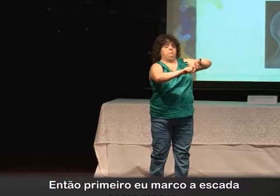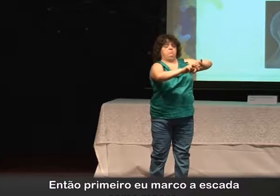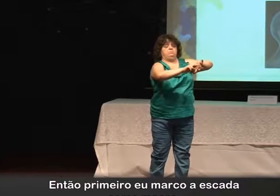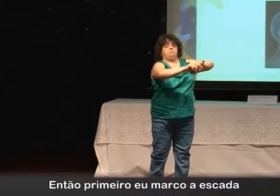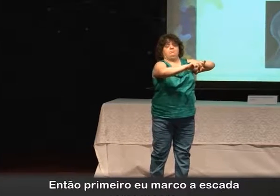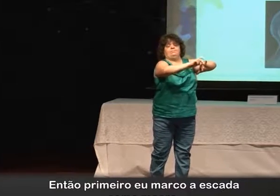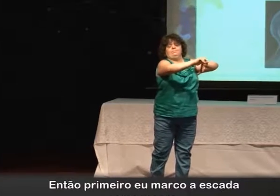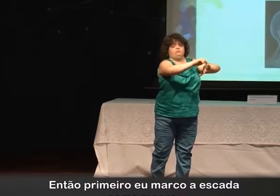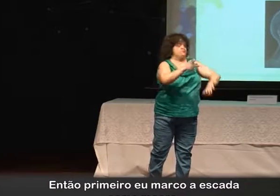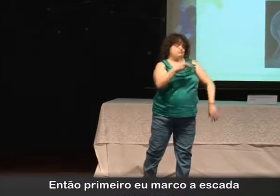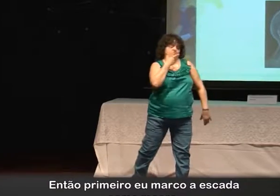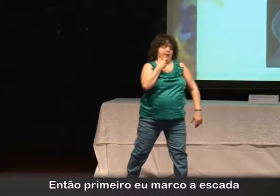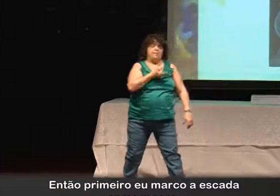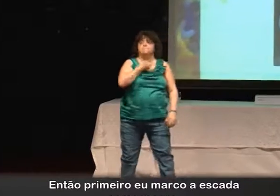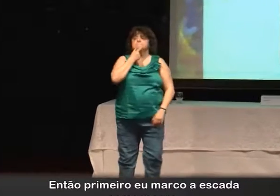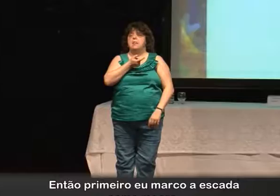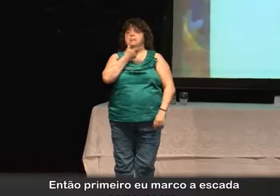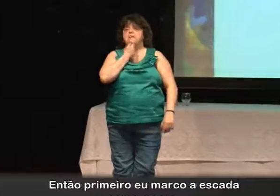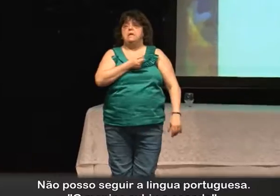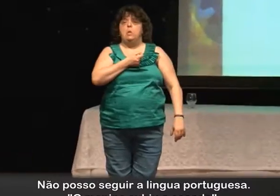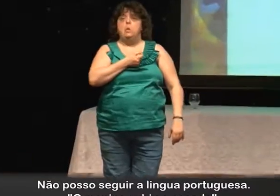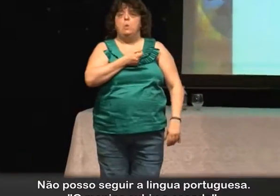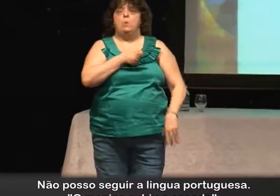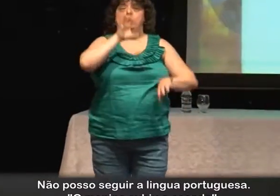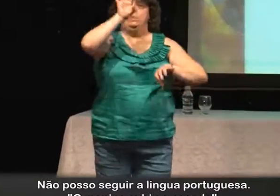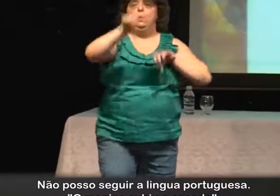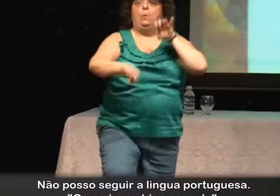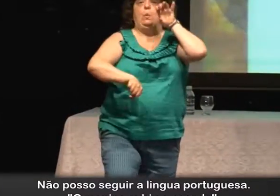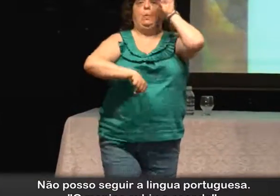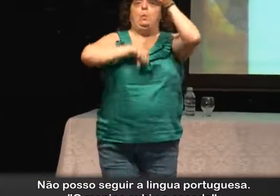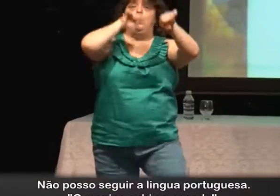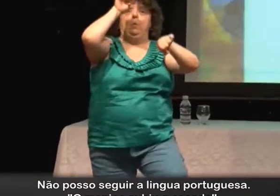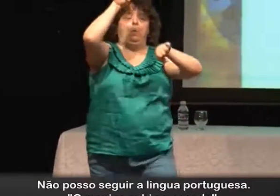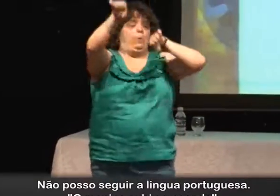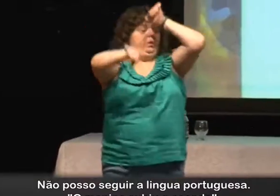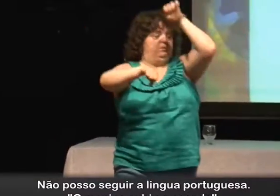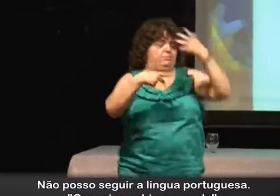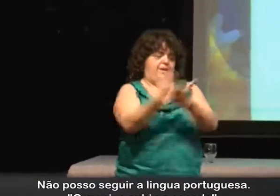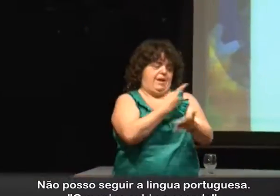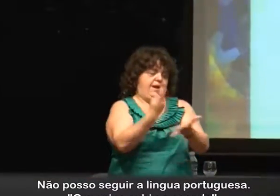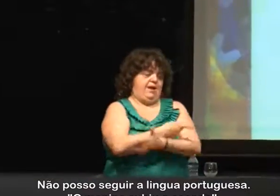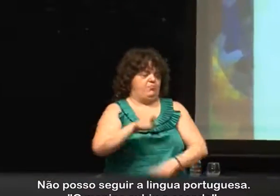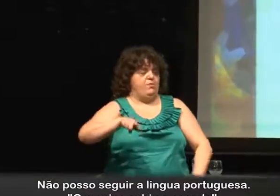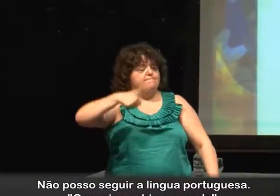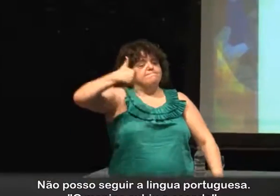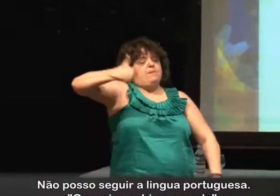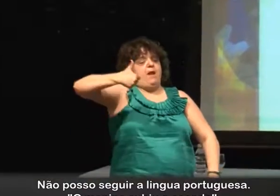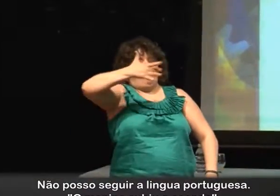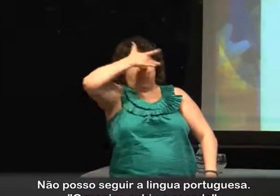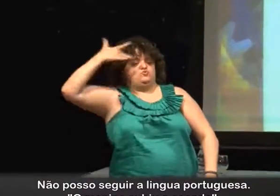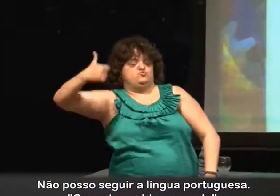Então, primeiro eu marco a escada como macro, então não posso seguir a língua portuguesa. Menino subiu a escada.